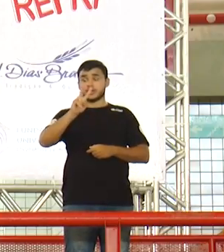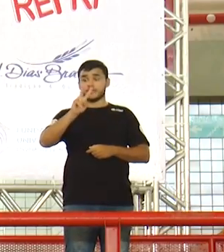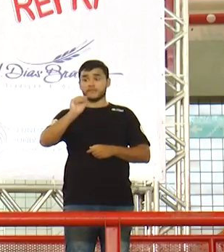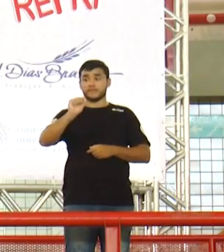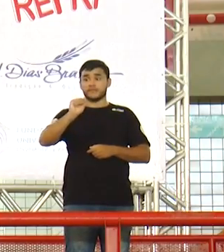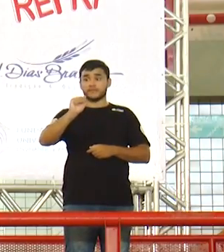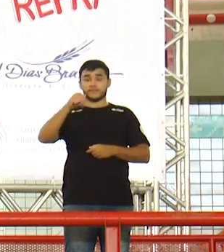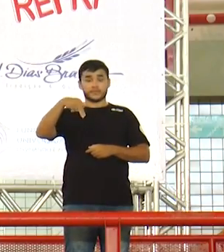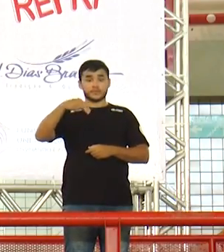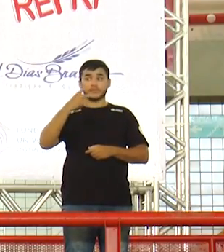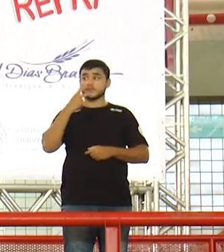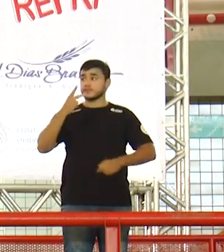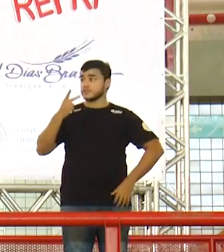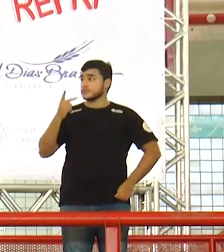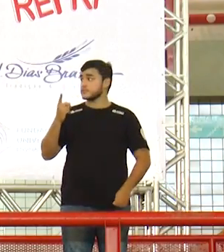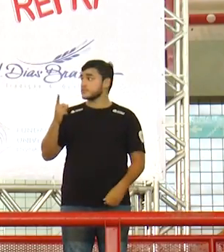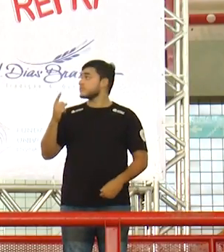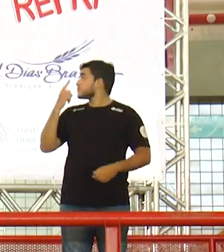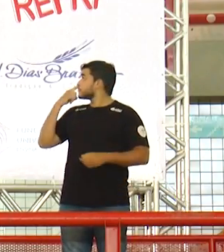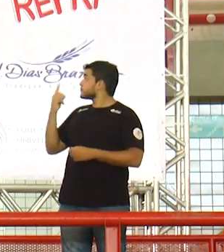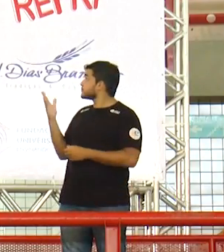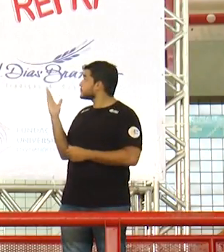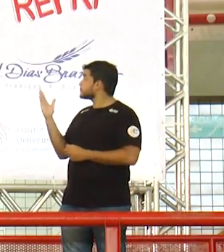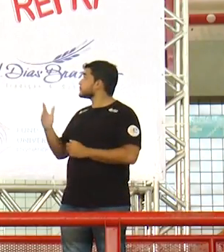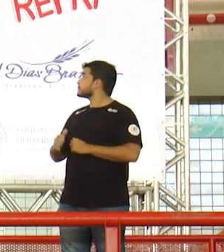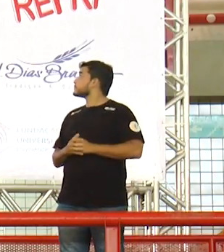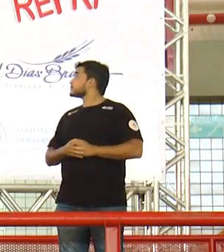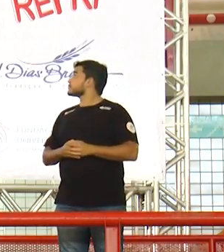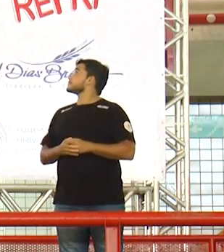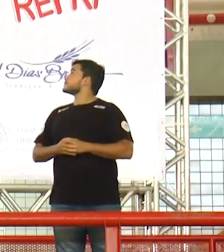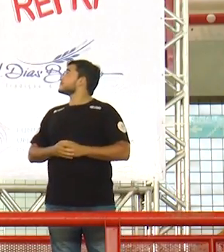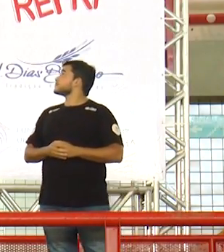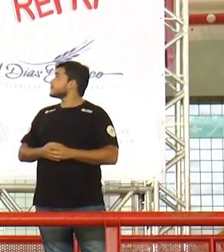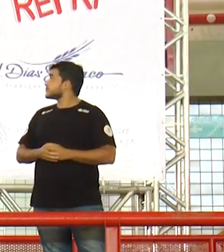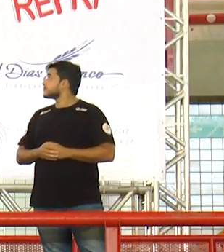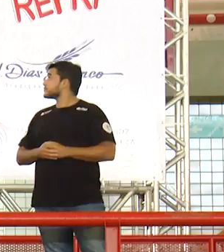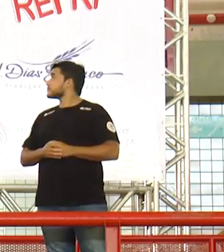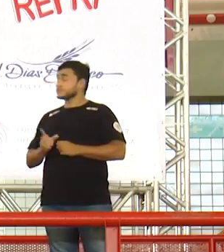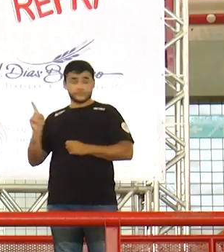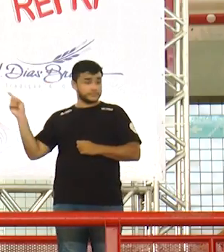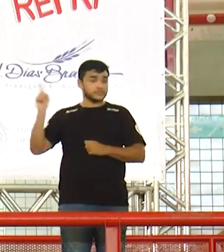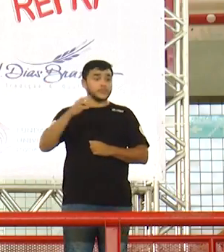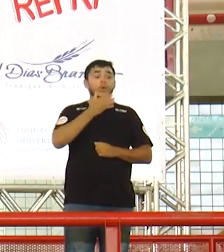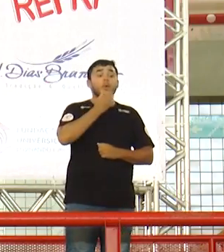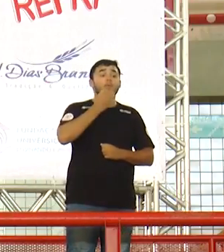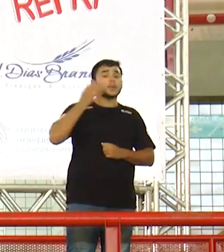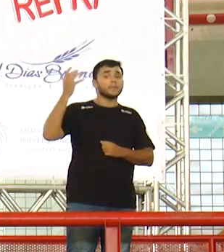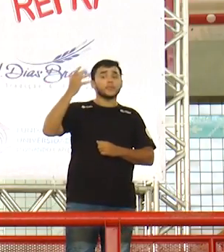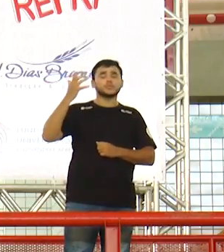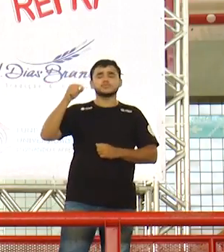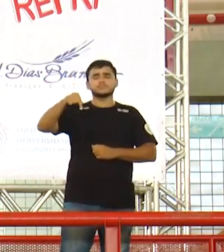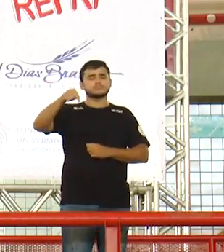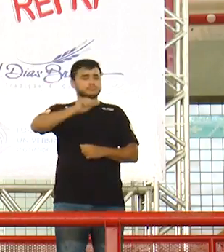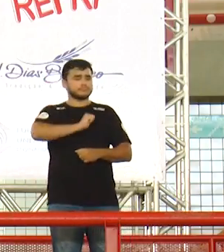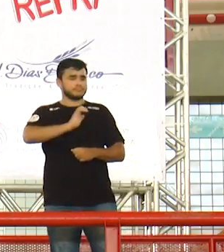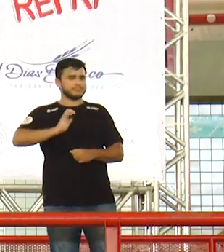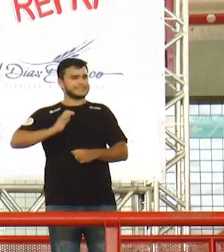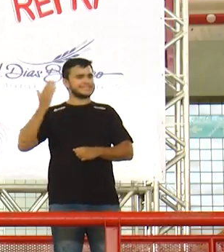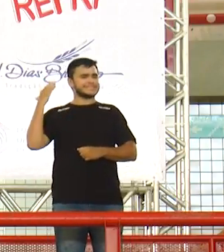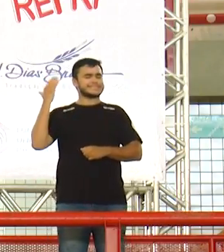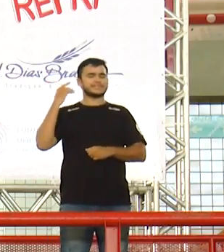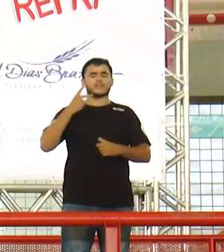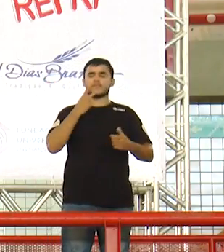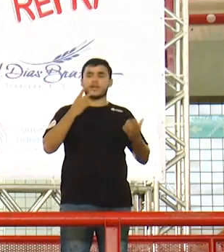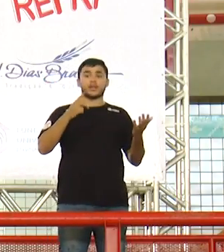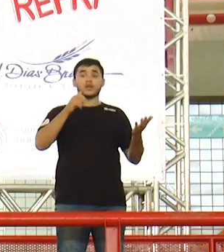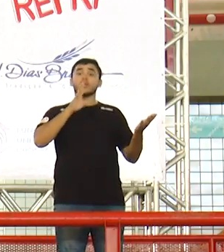Sim, aprenderam, né? Djavan. Tive um camarada uma vez, aqui na academia nem mesmo. Eu